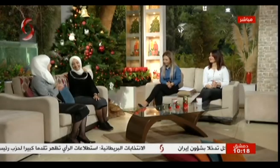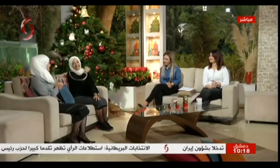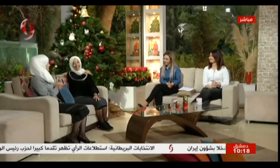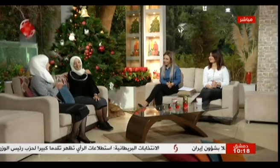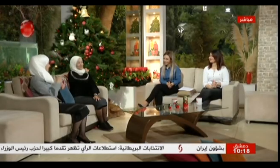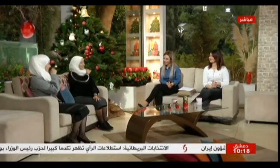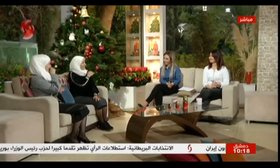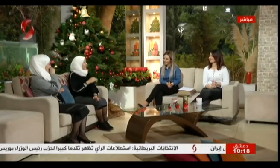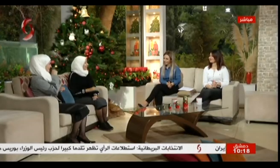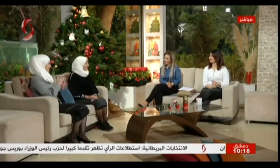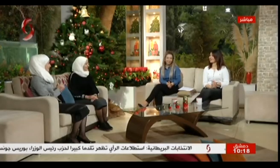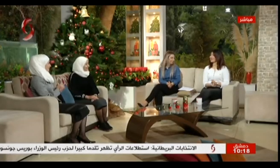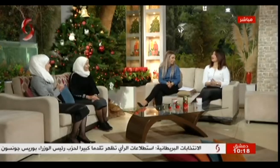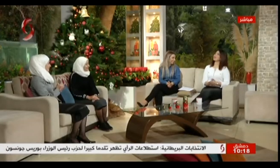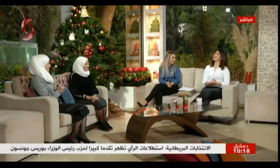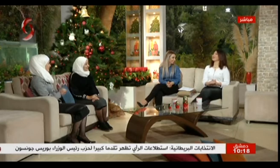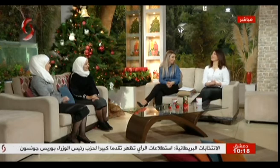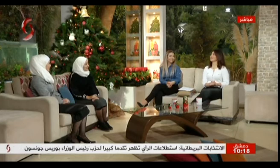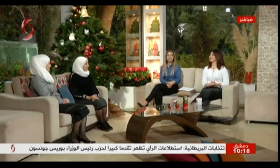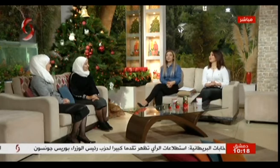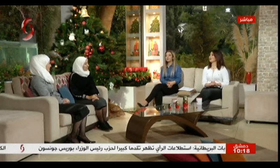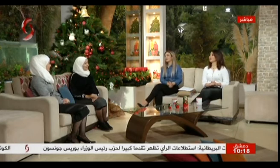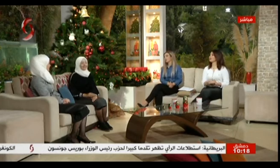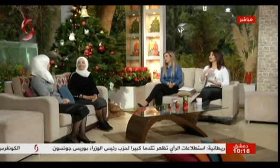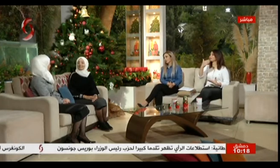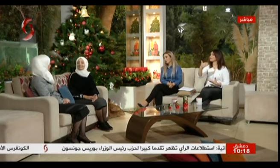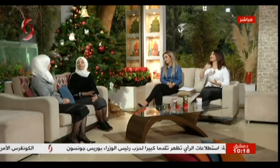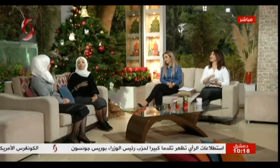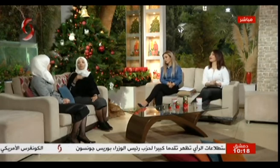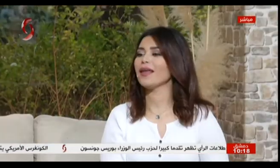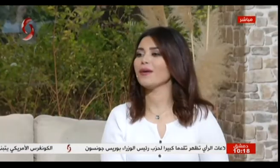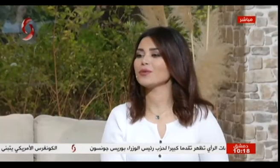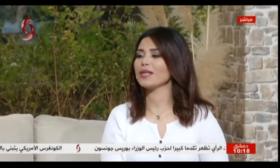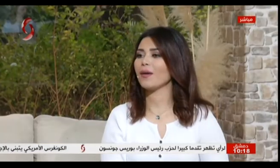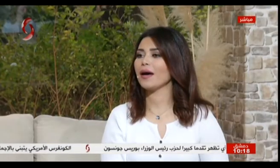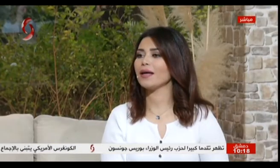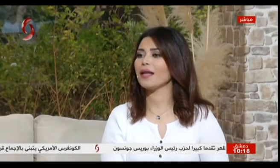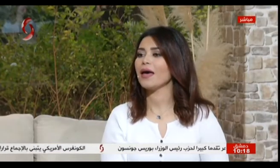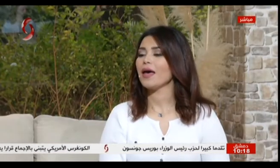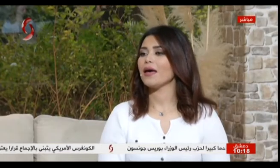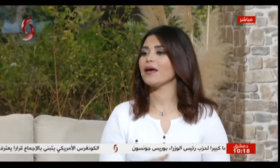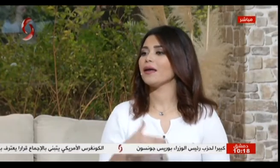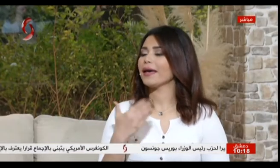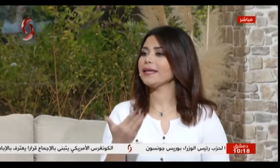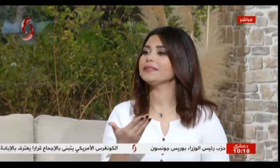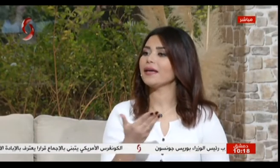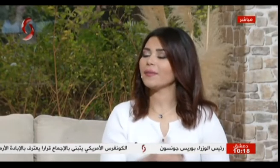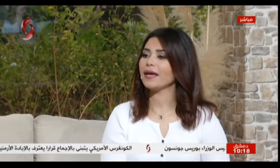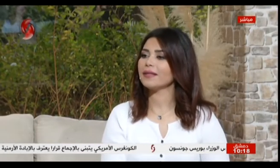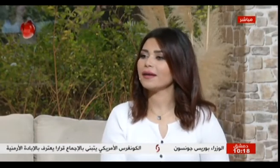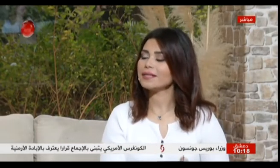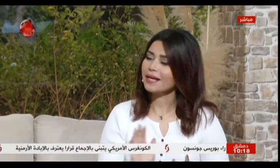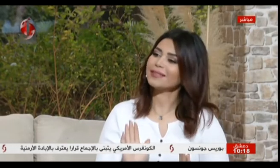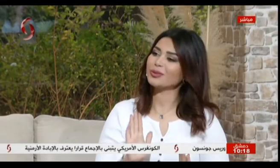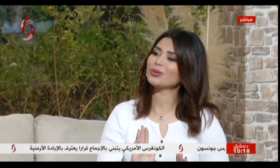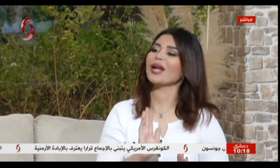الإشارة. أهلا وسهلا هدى، خلينا نحكي اليوم شو مخططة للمستقبل. أكيد